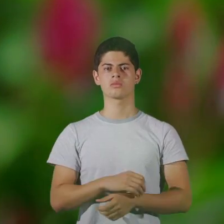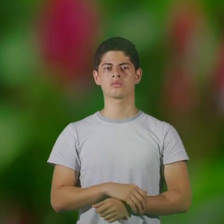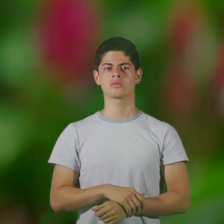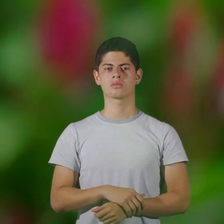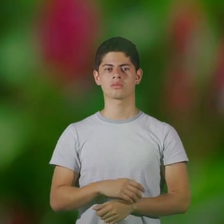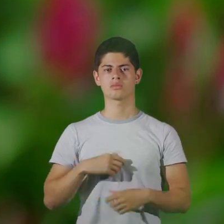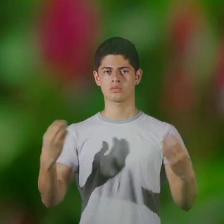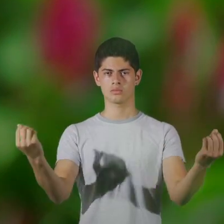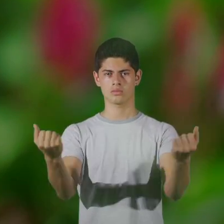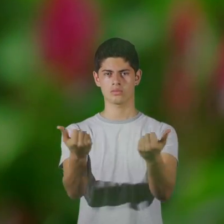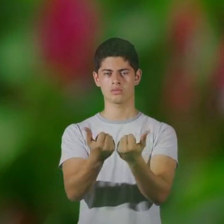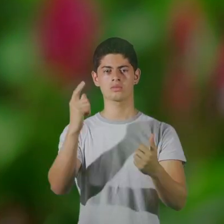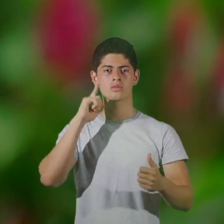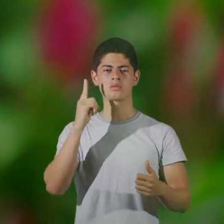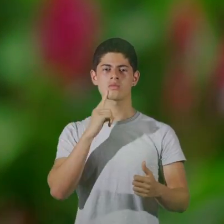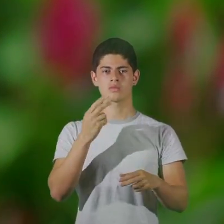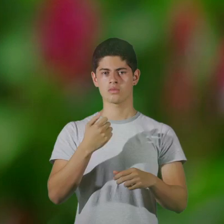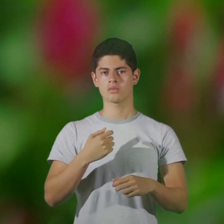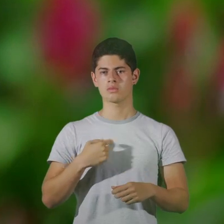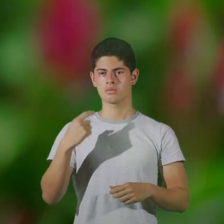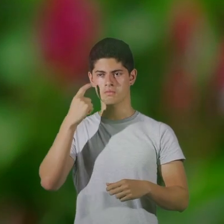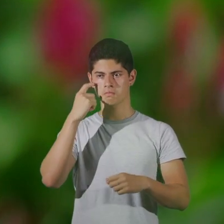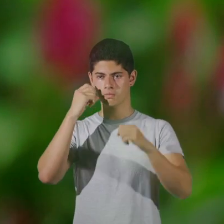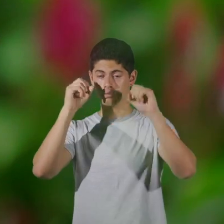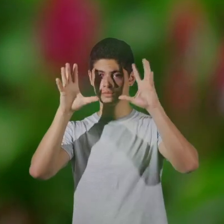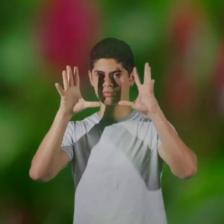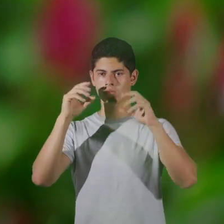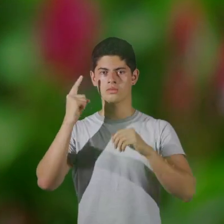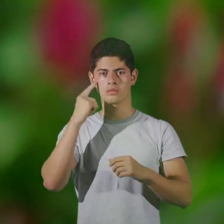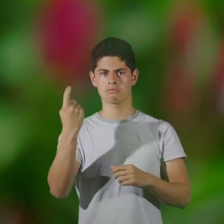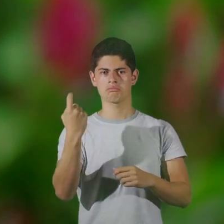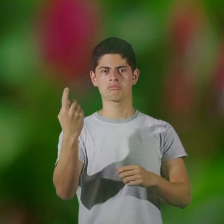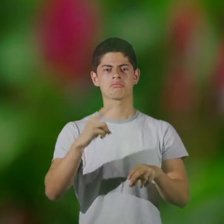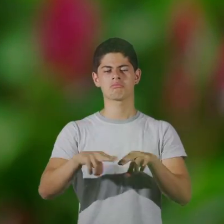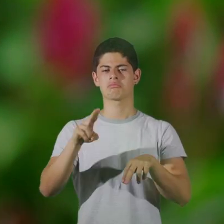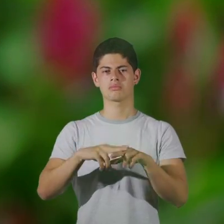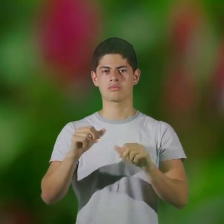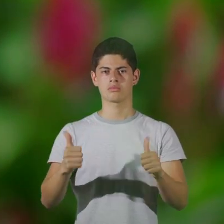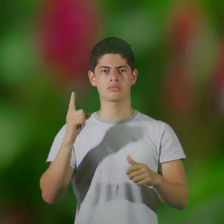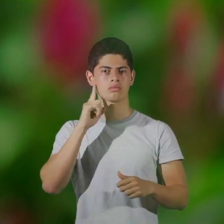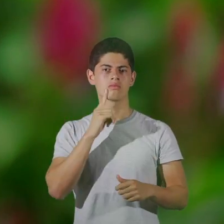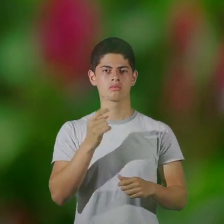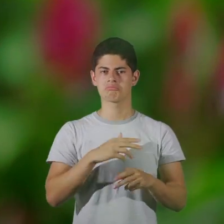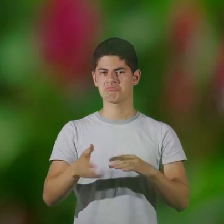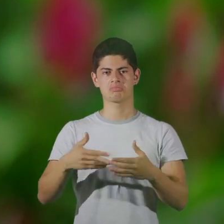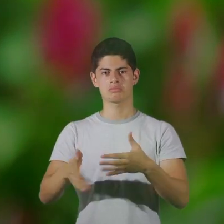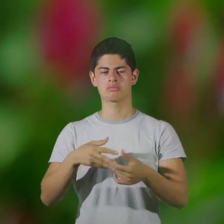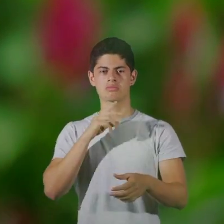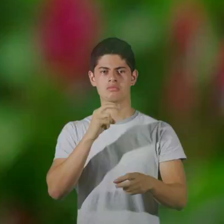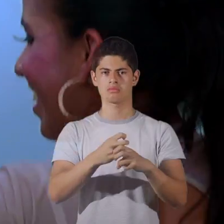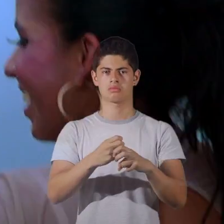para que bailara a la par con uno. Y es muy importante como tener esa posibilidad de compartir con ellos